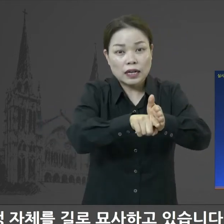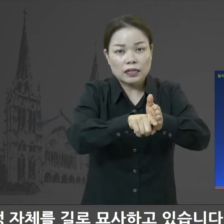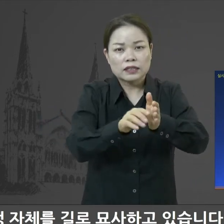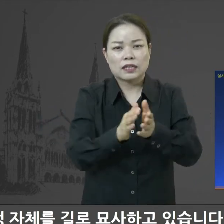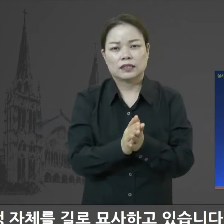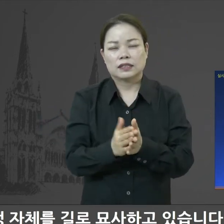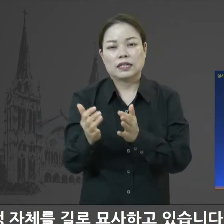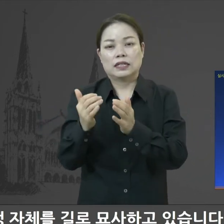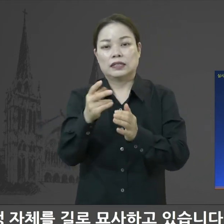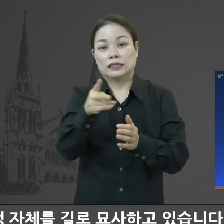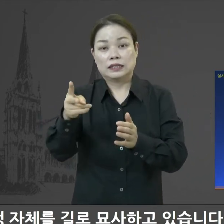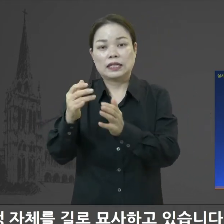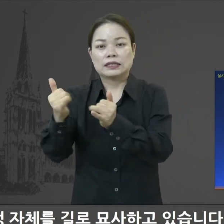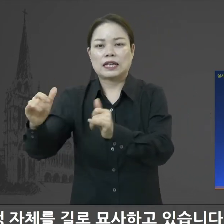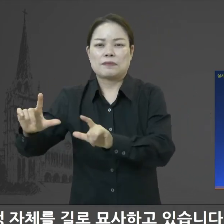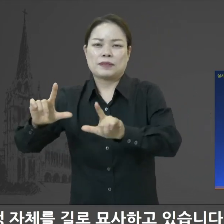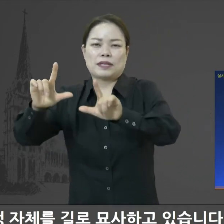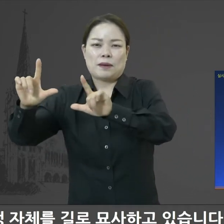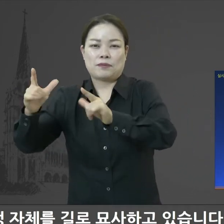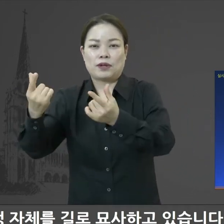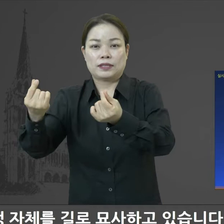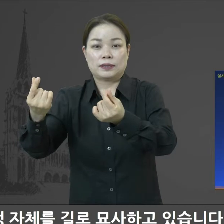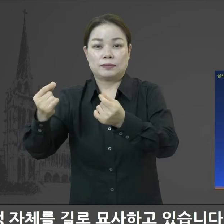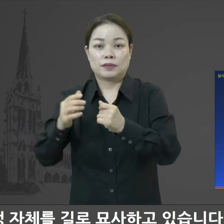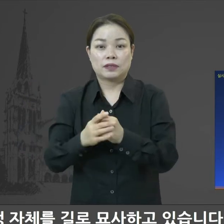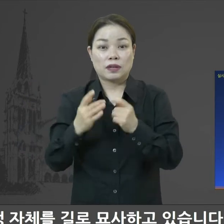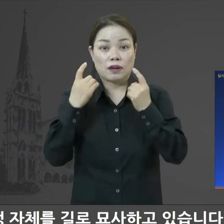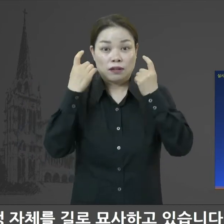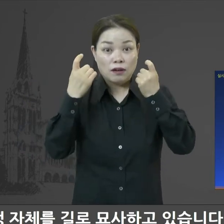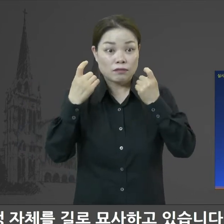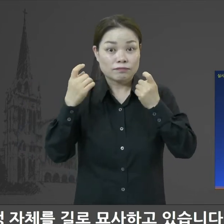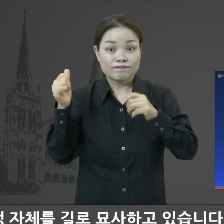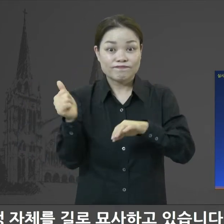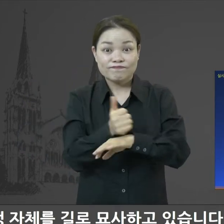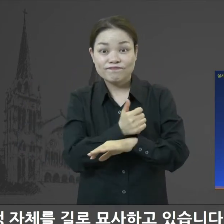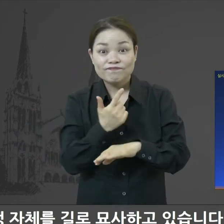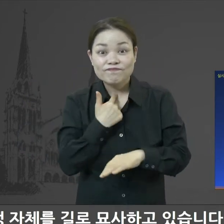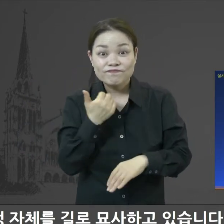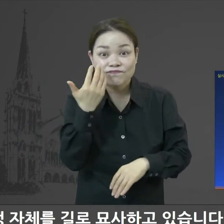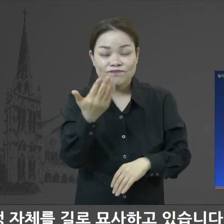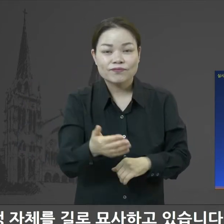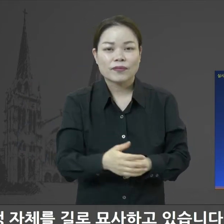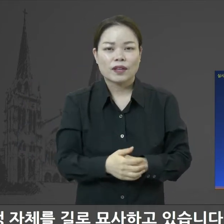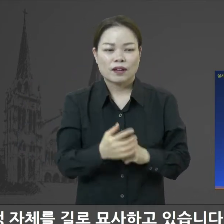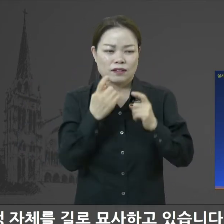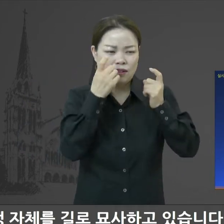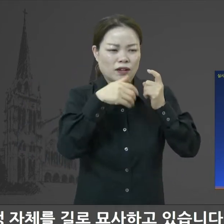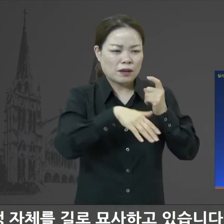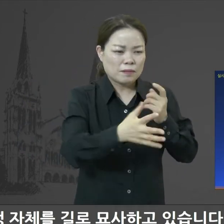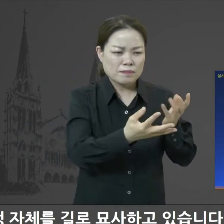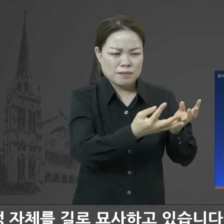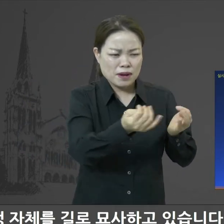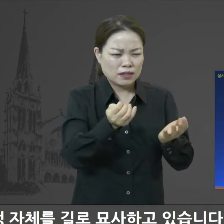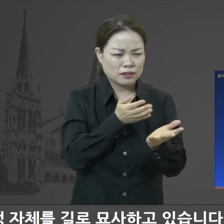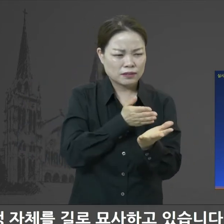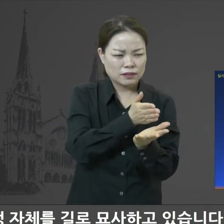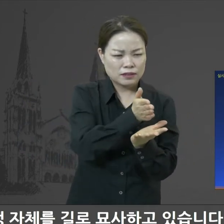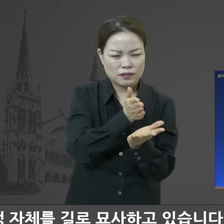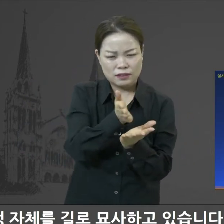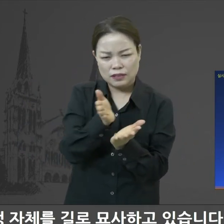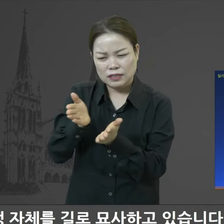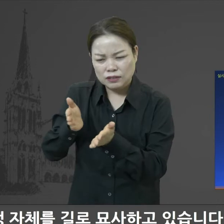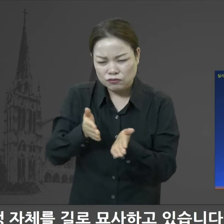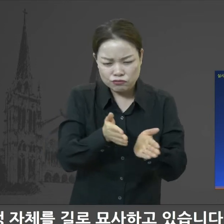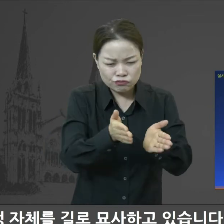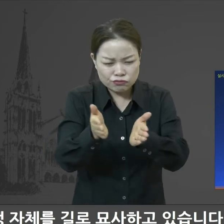바로 인생이라는 것이죠. 여러분 여행 많이 다니시죠? 여행 가면 많은 길이 있습니다.